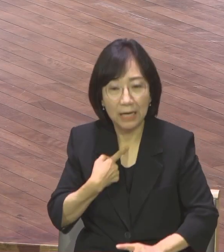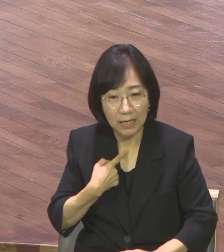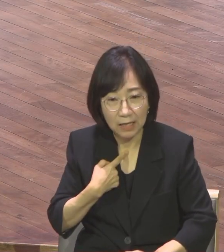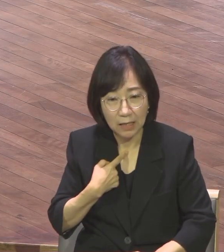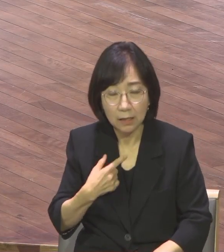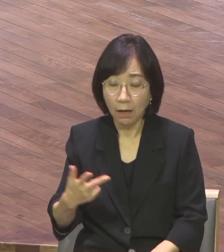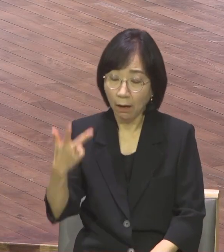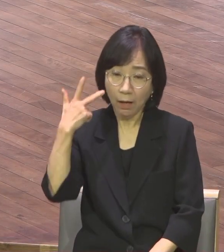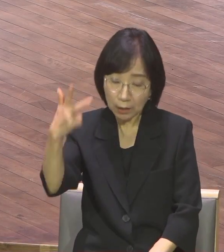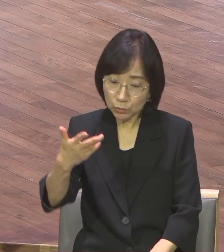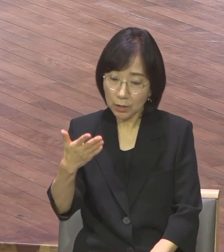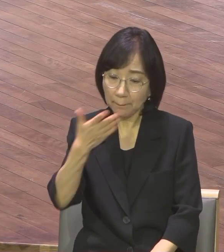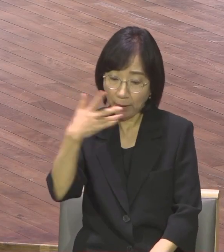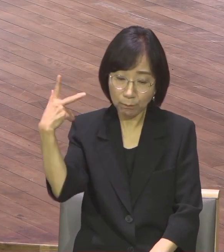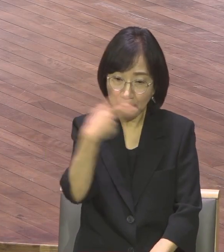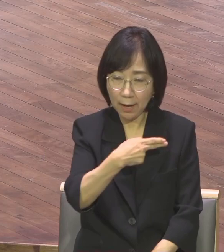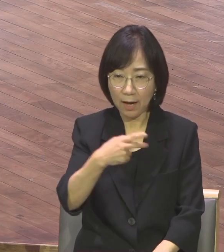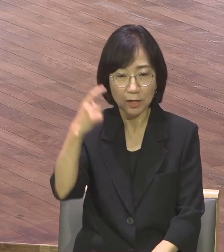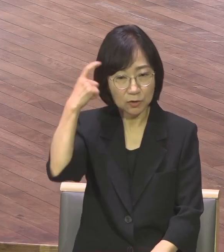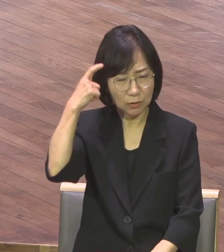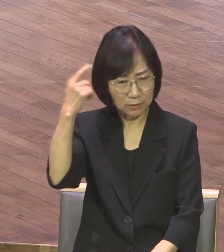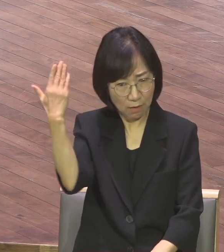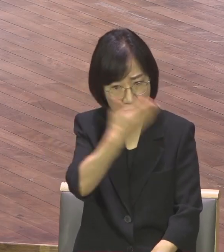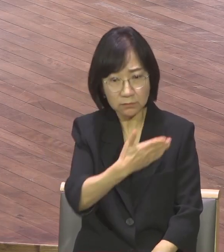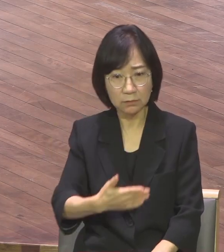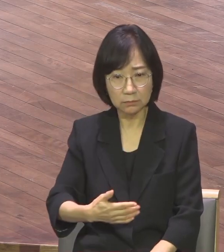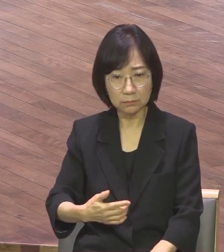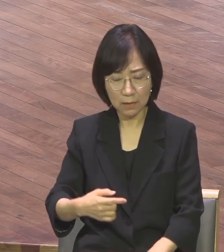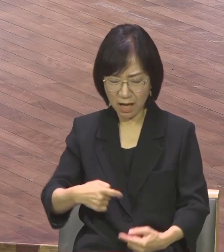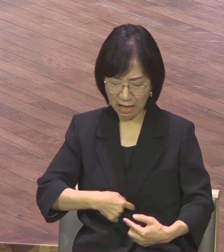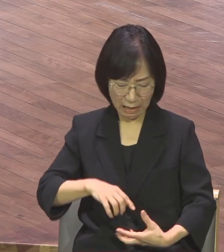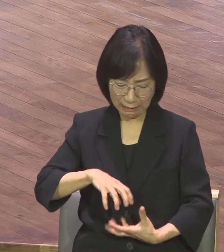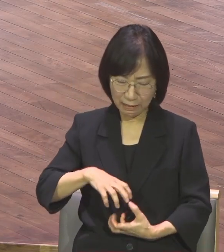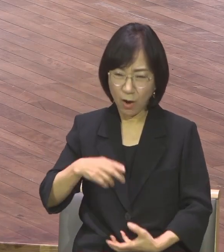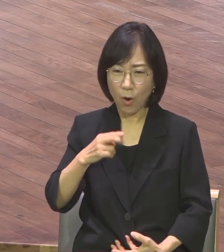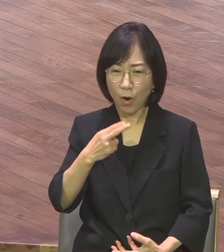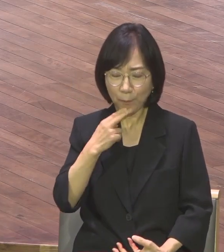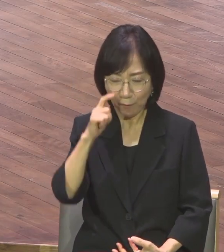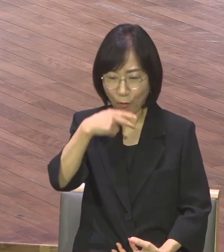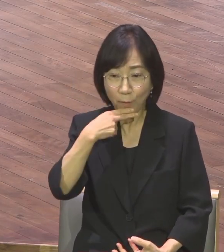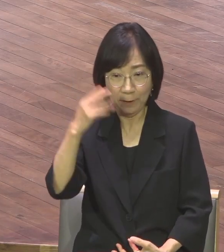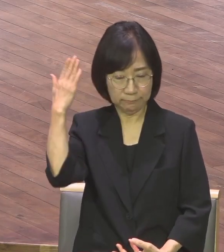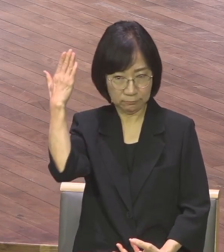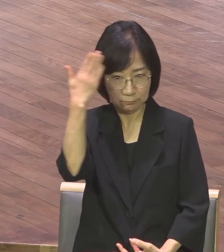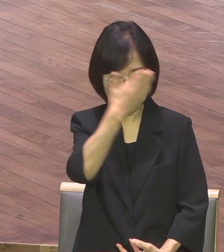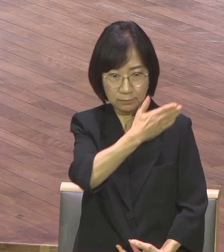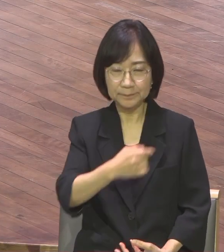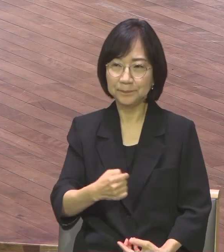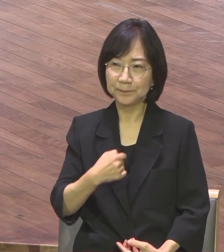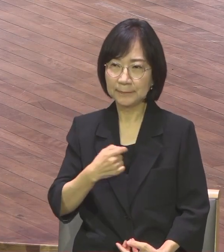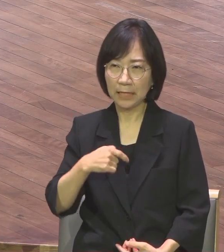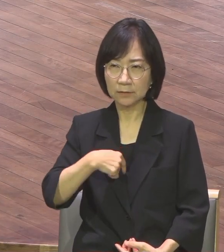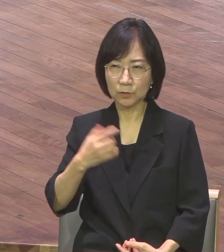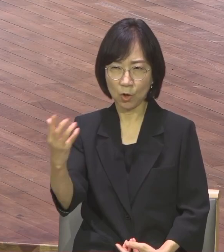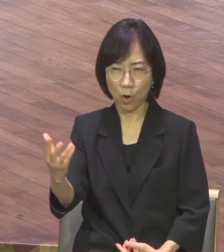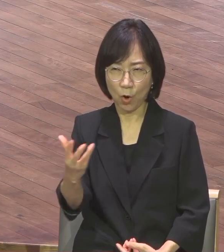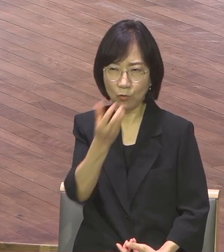일주일 동안 금식하고 오니까 정신이 맑아지면서 영혼이 맑아지면서 막 그냥 얼마나